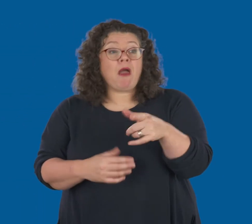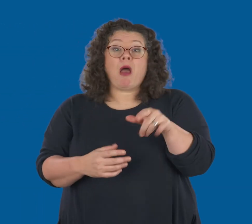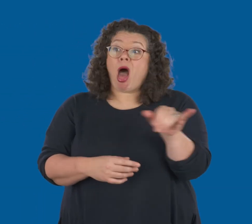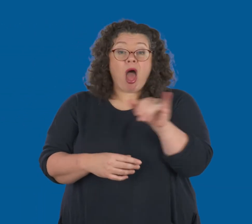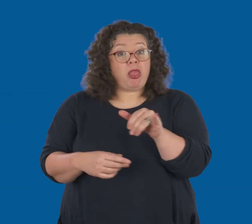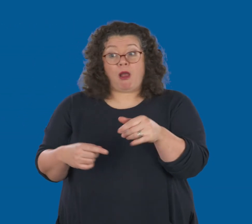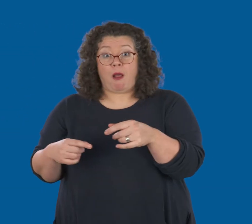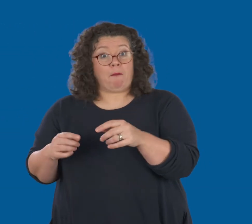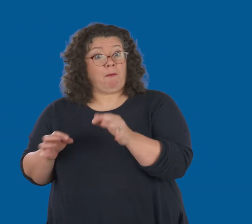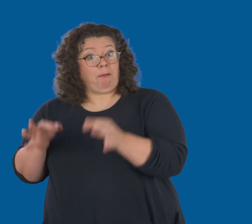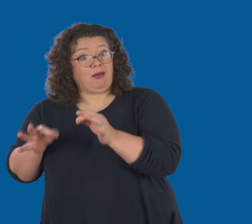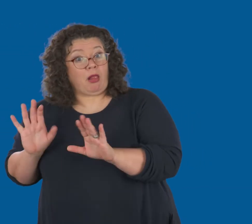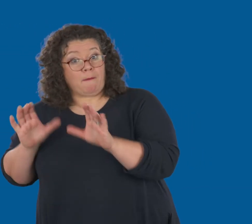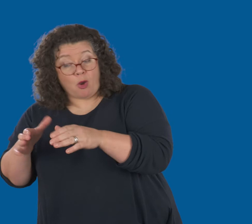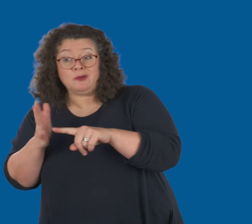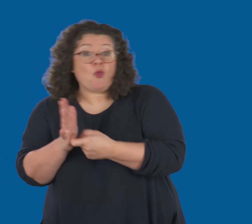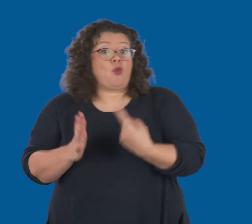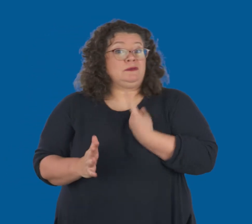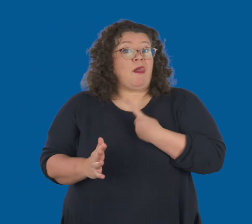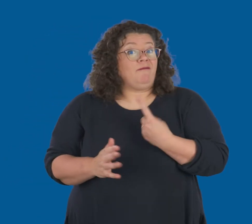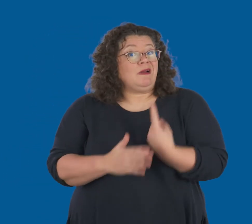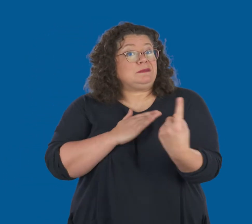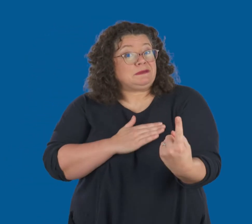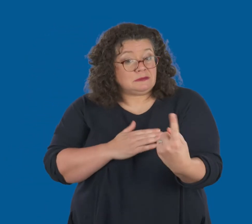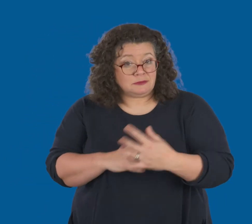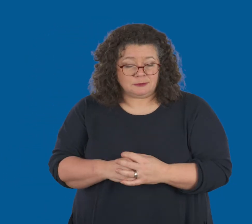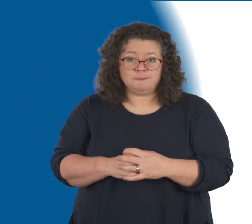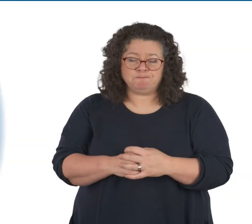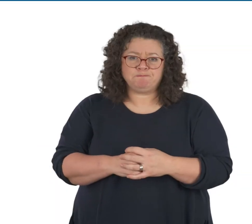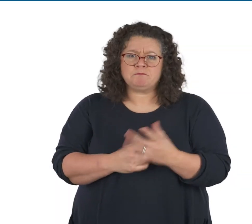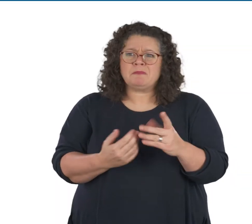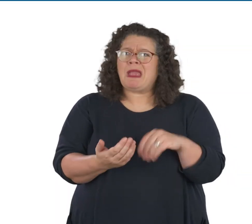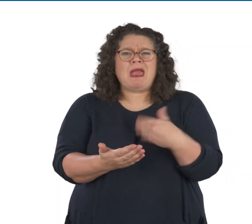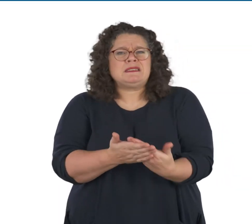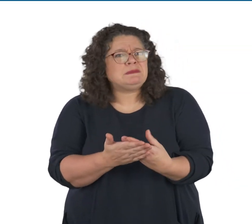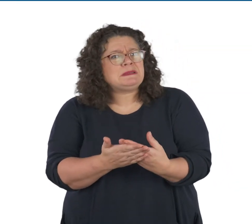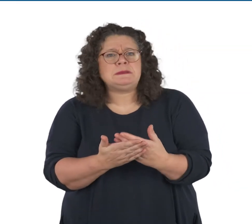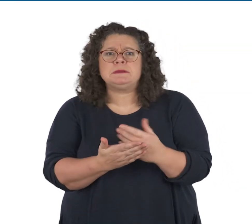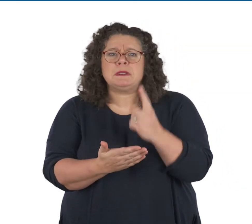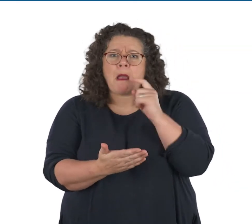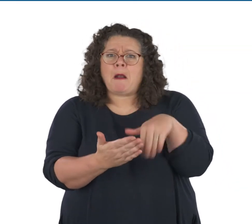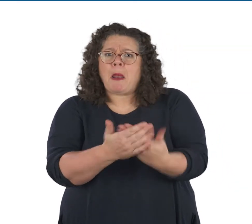sefyll dros blaid wleidyddol neu fel ymgeisydd annibynnol. Pa gostau y gellir eu